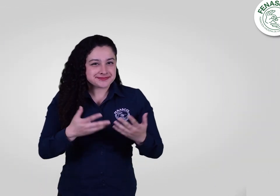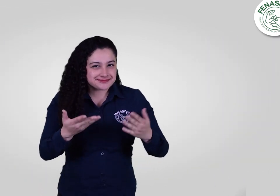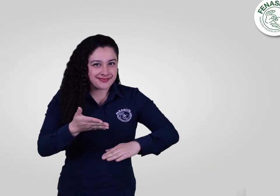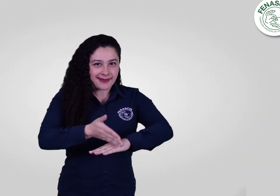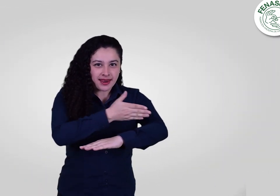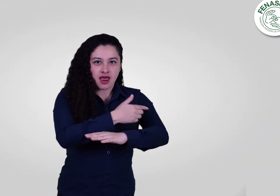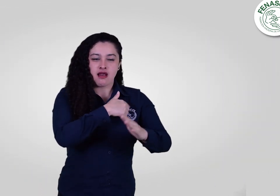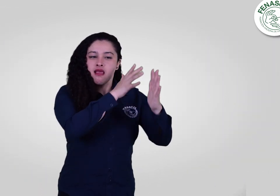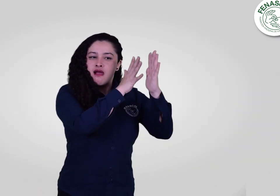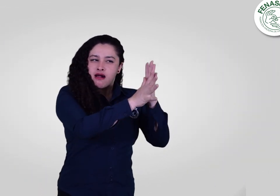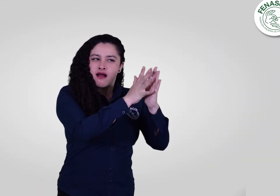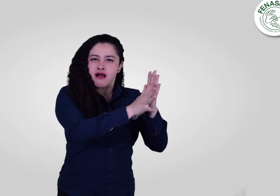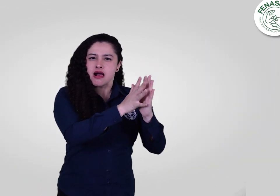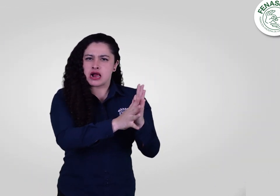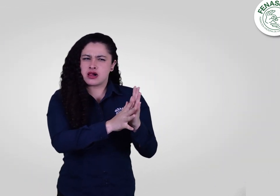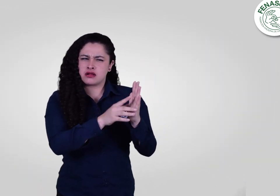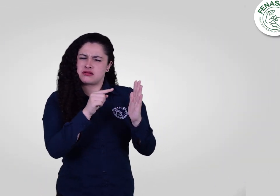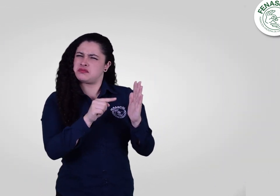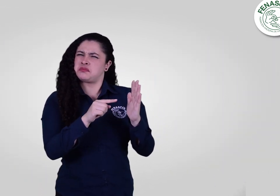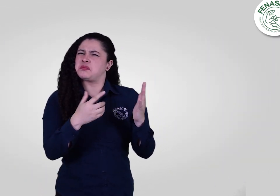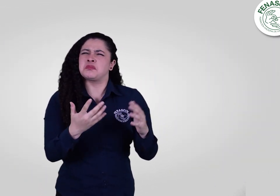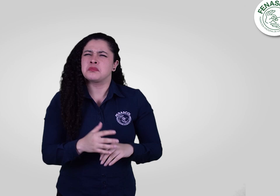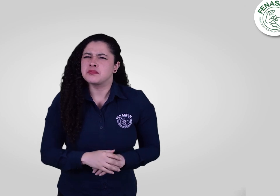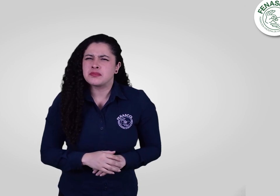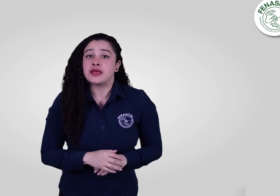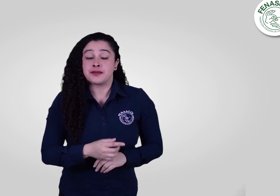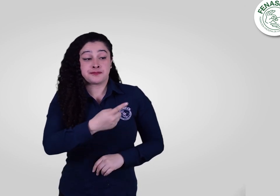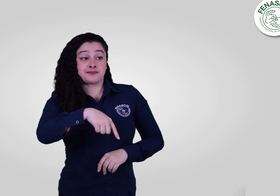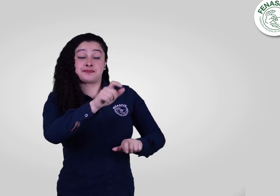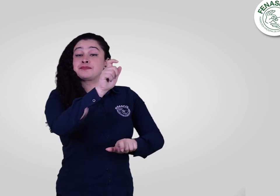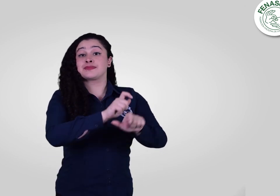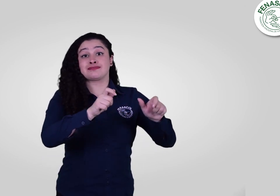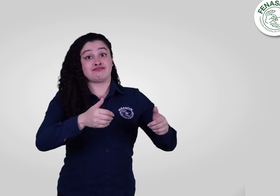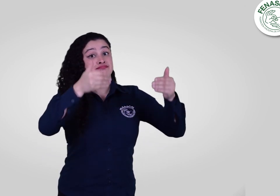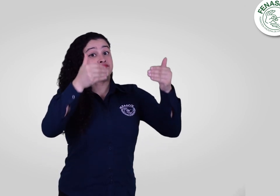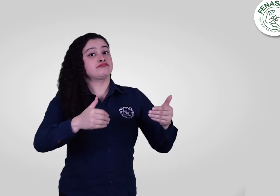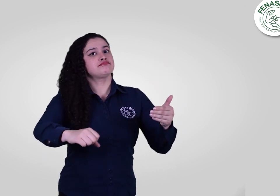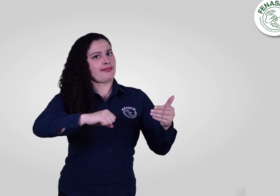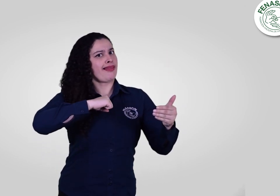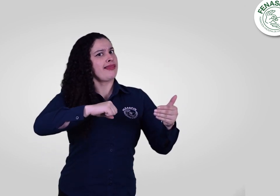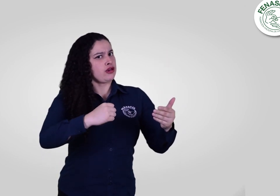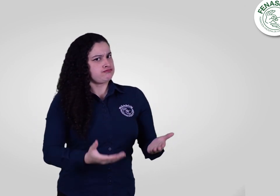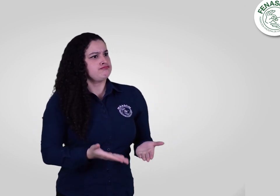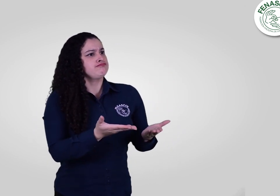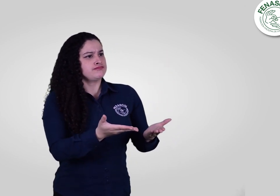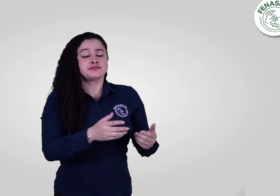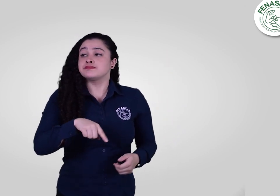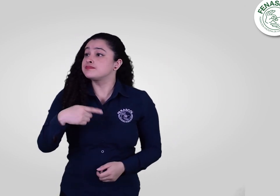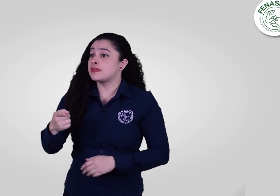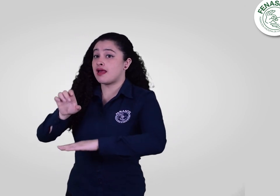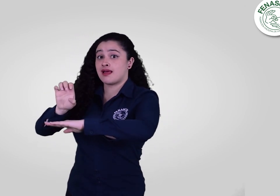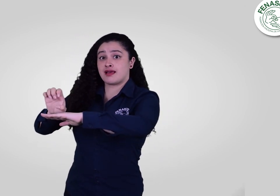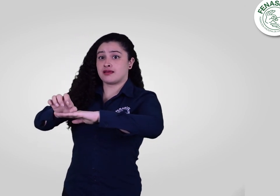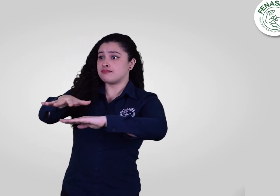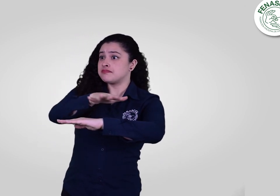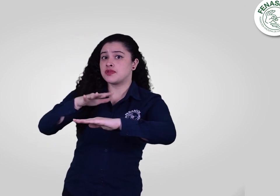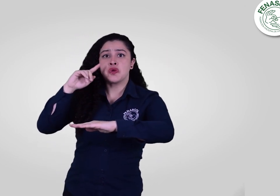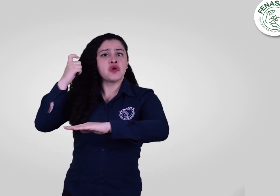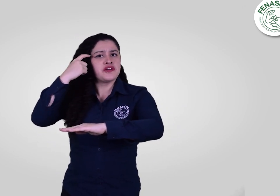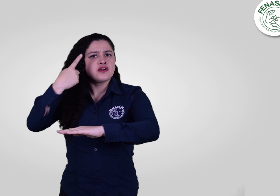a la luz de lo expuesto queda marco tanto a los derechos de la población con discapacidad como a las obligaciones